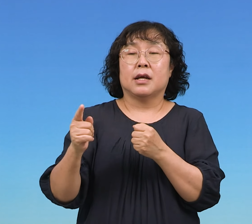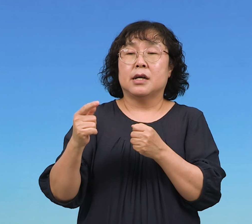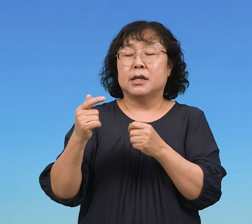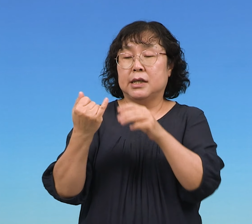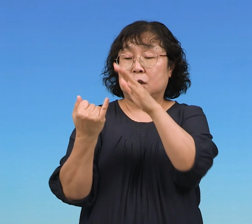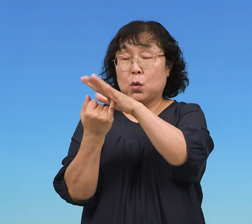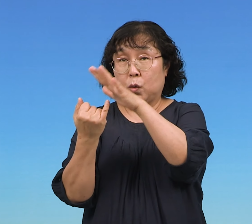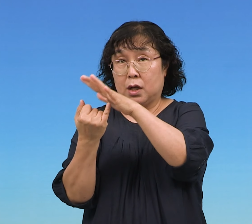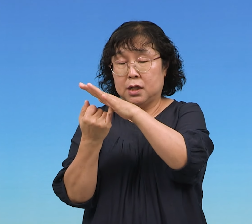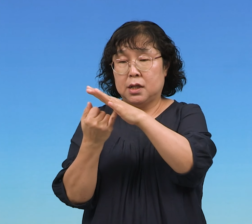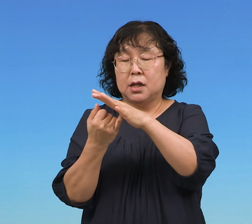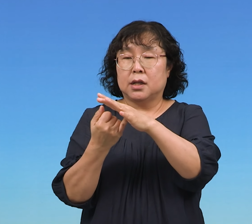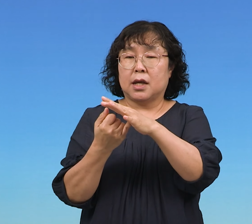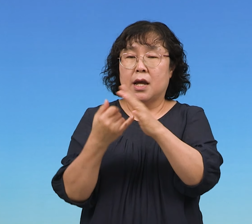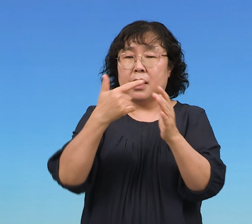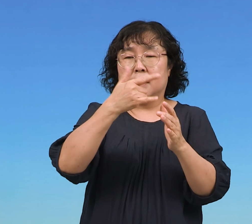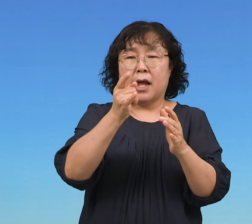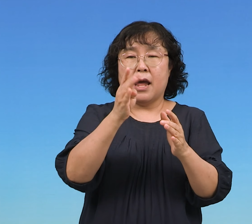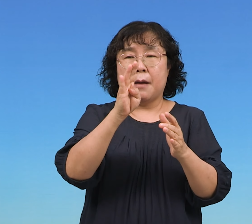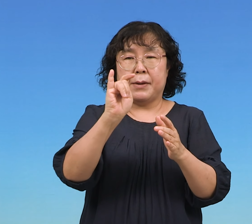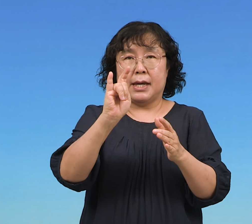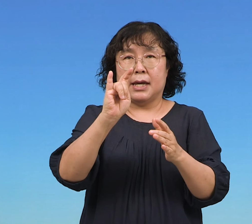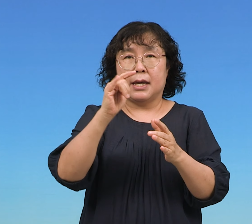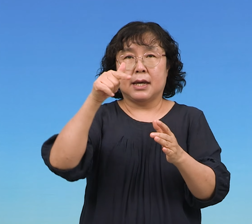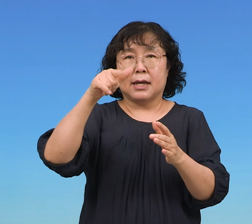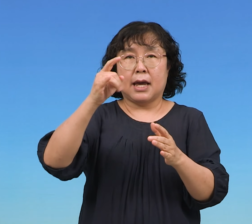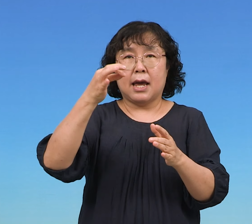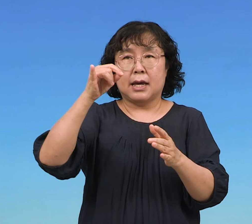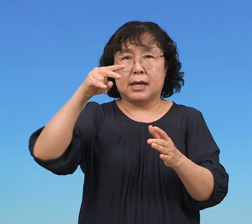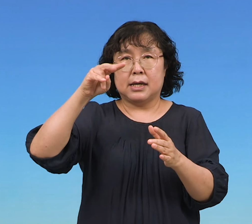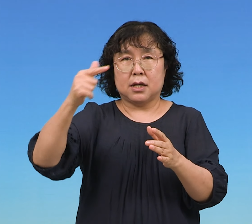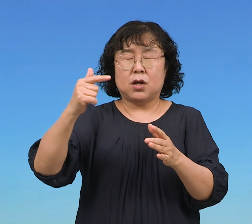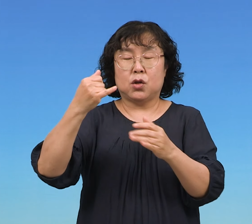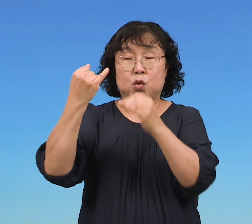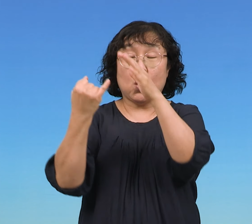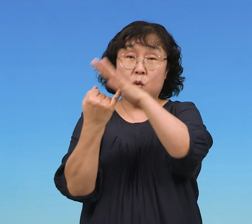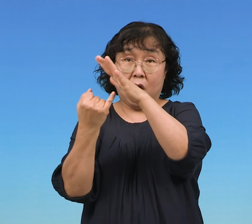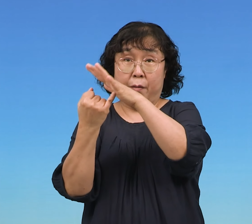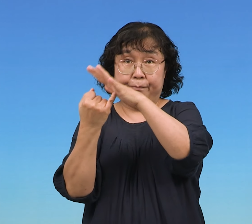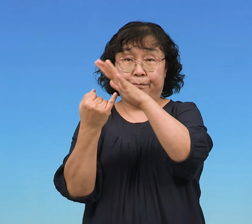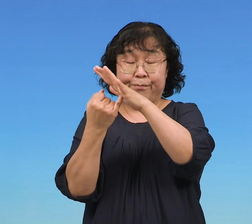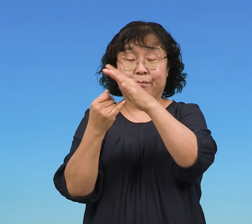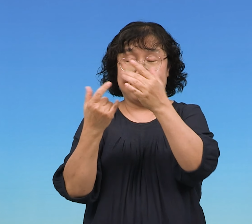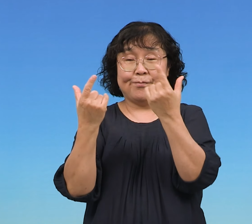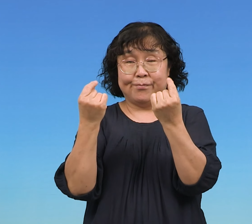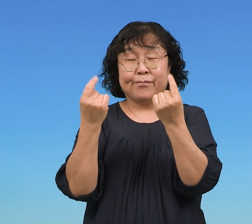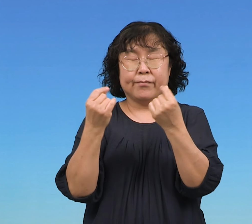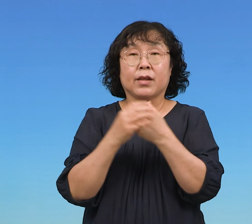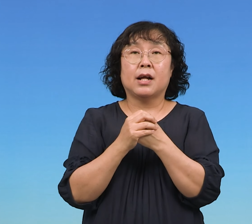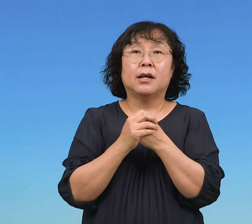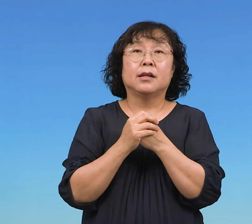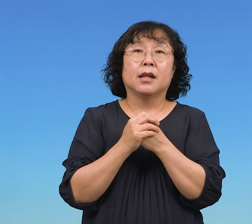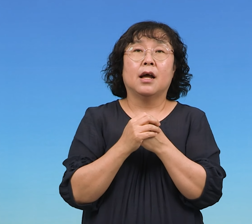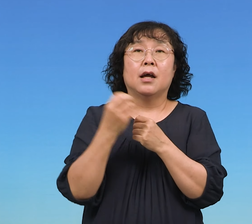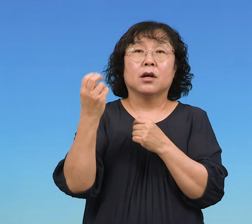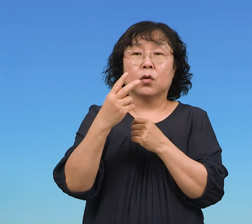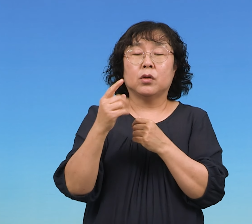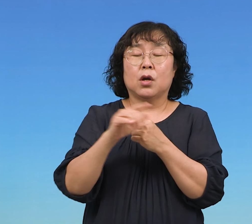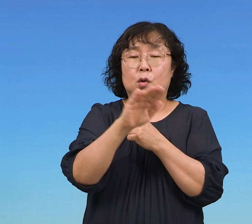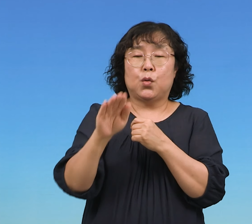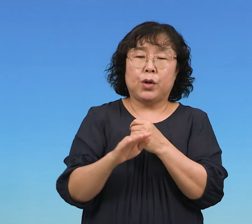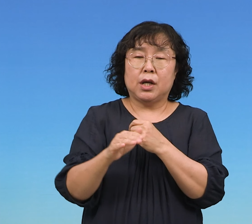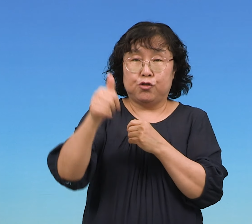별명을 붙여봤고요. 또 한 가지가 있습니다. 3절과 4절을 보십시오. 그의 여주인에게 이르되 우리